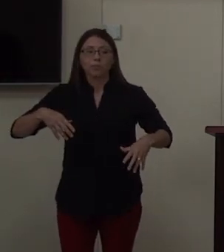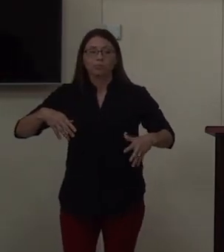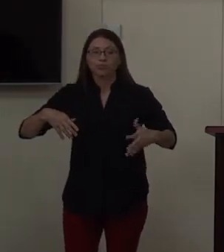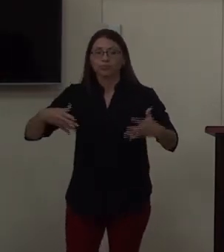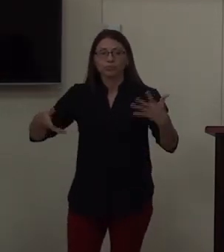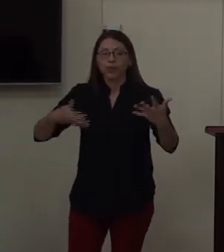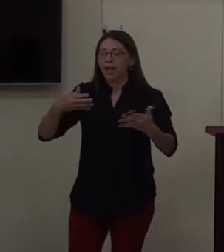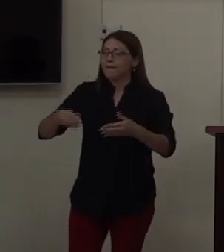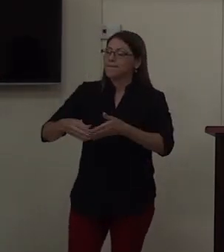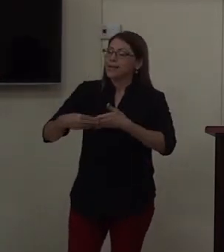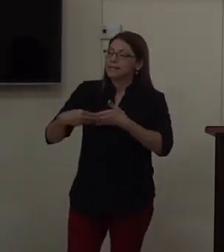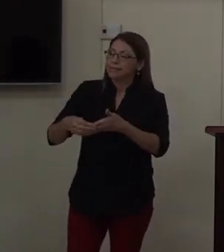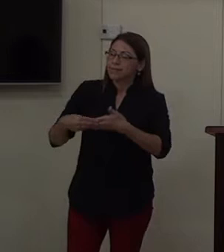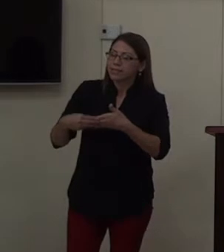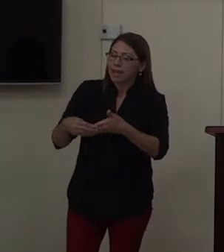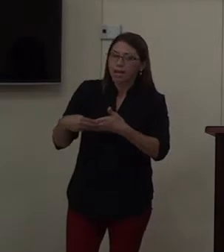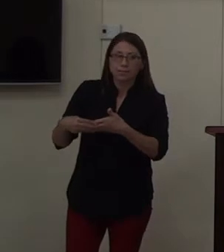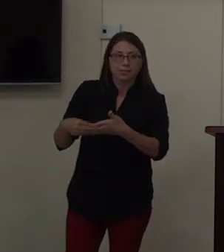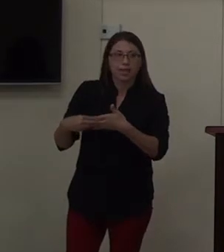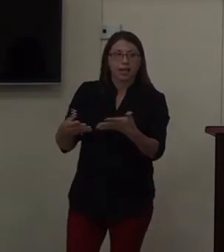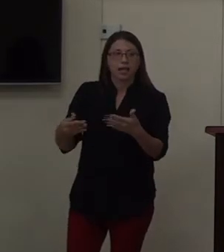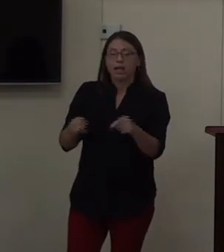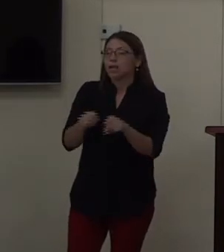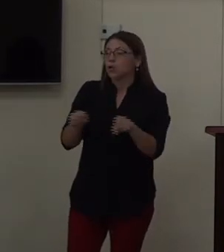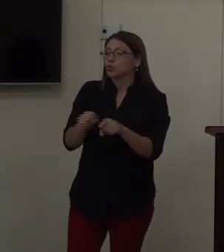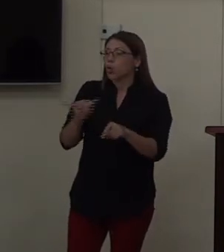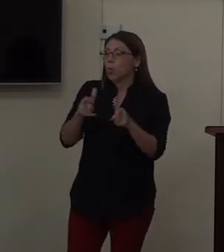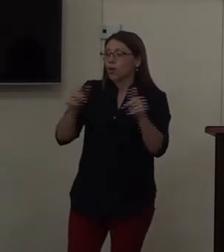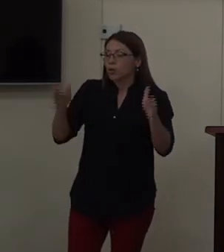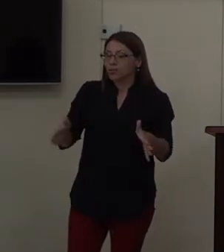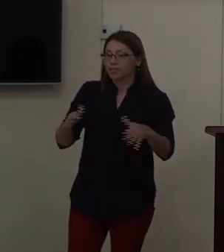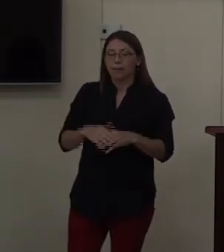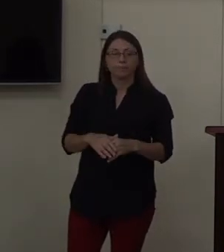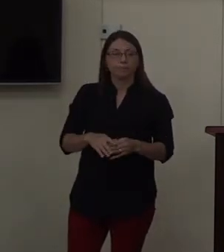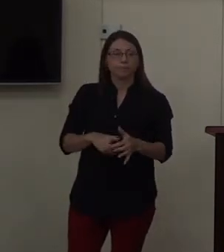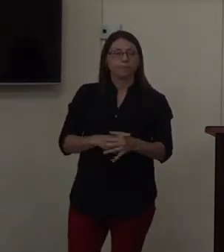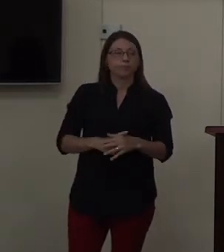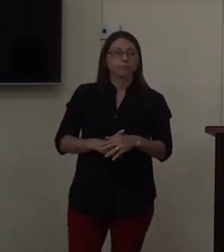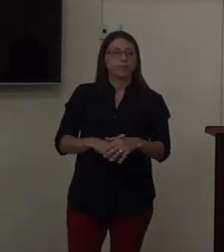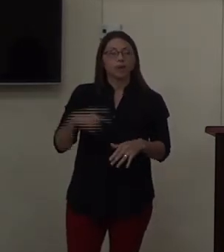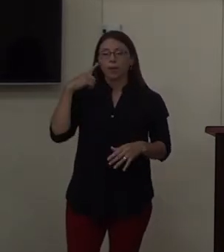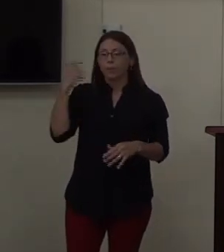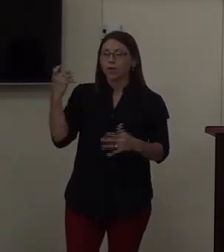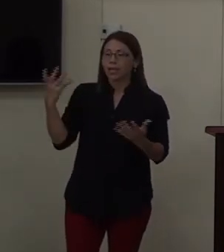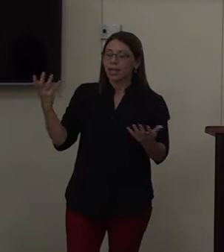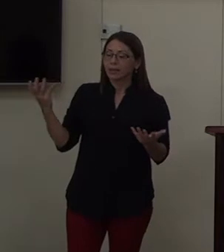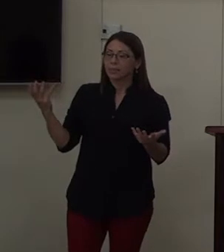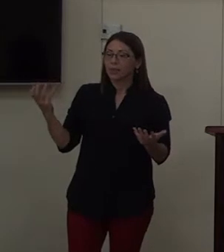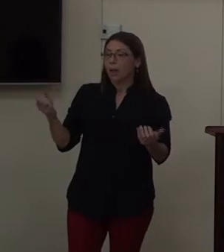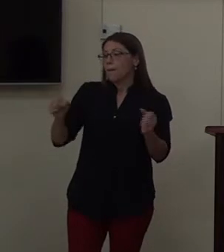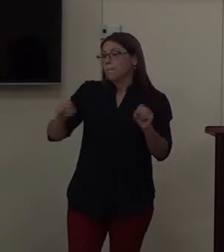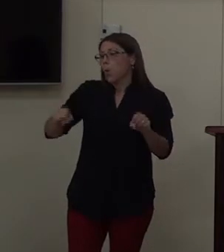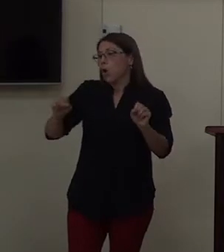no sé, a flexibilizarse un poco, incluso como lingüista, porque sí, podría